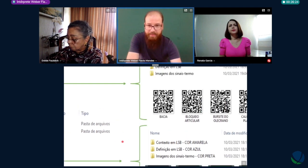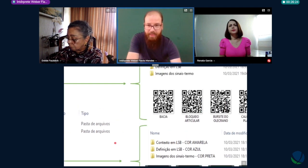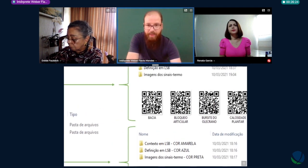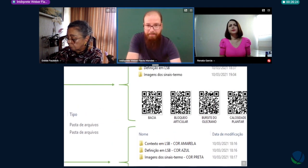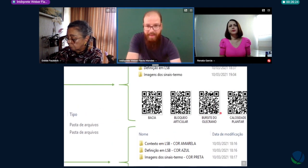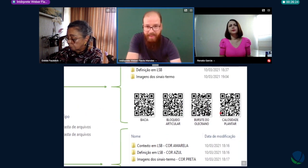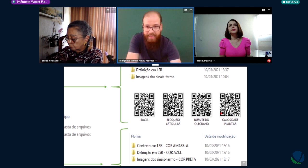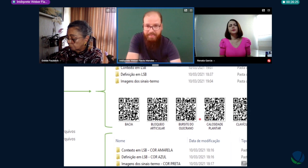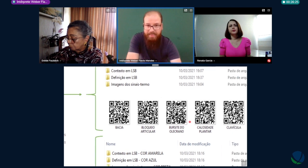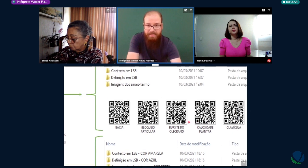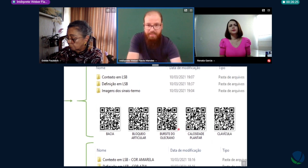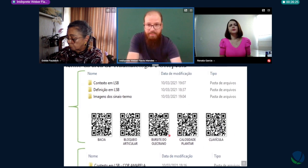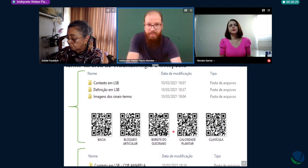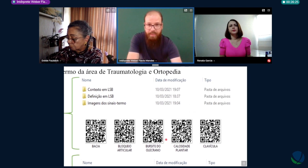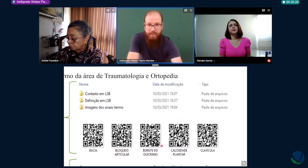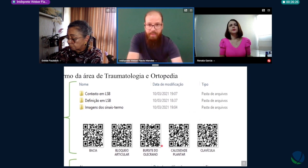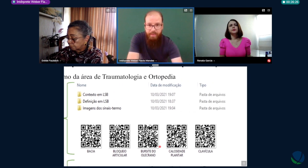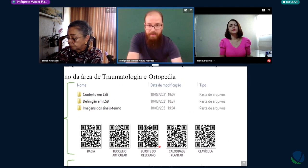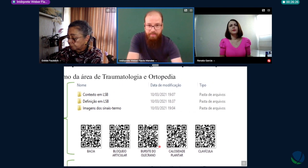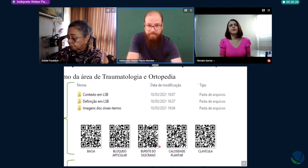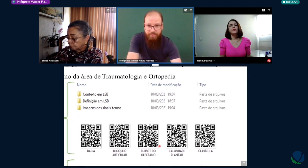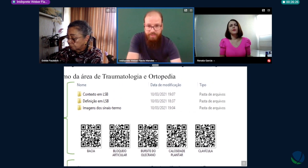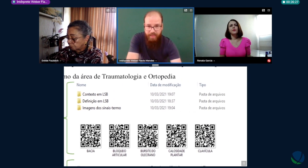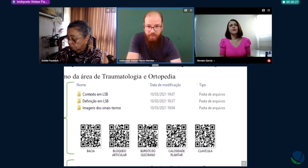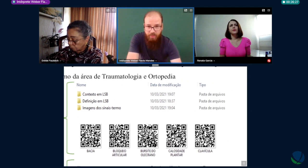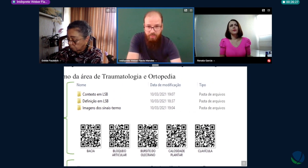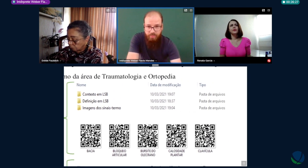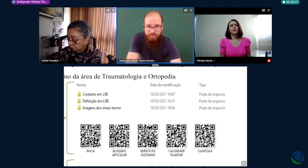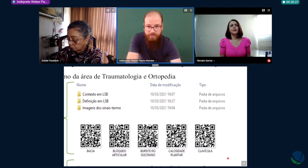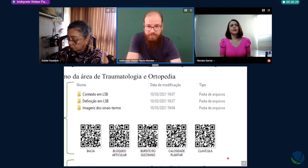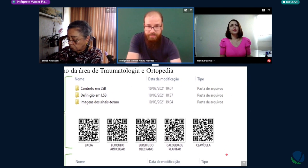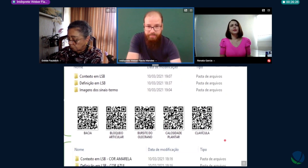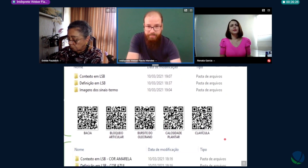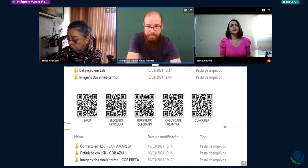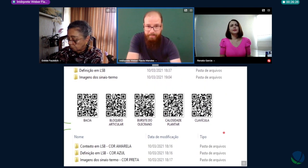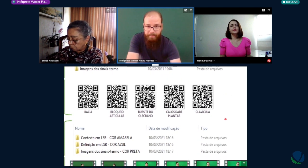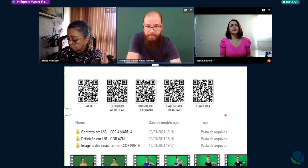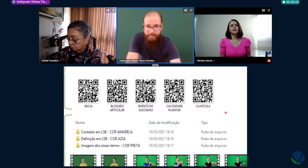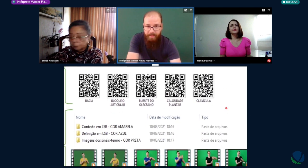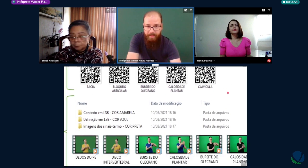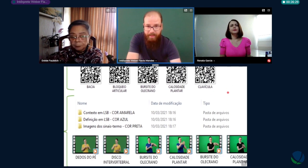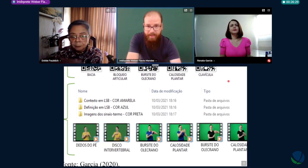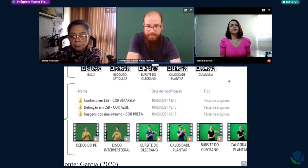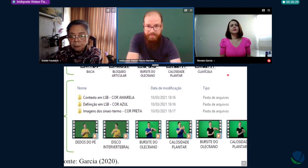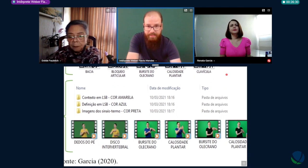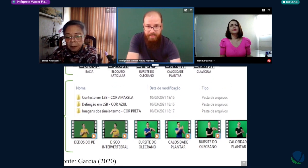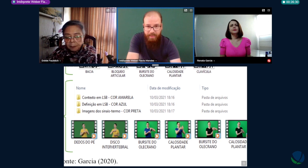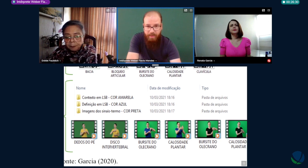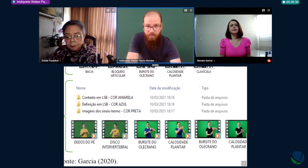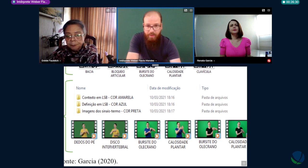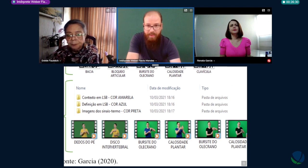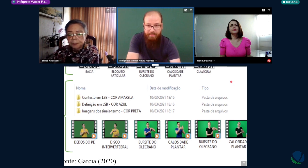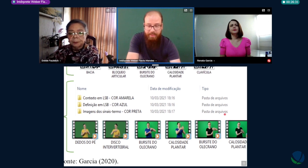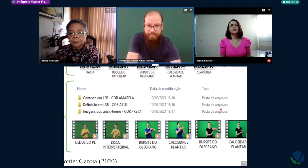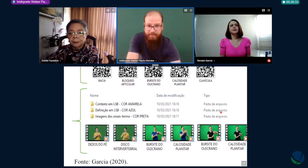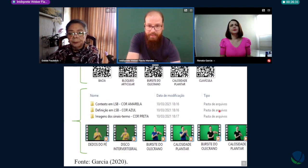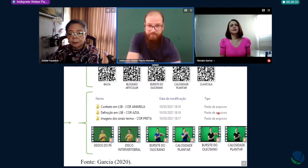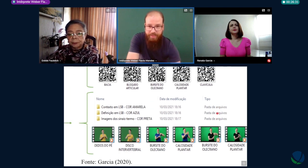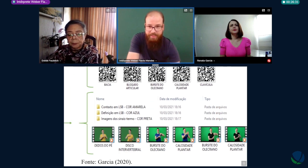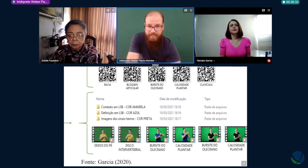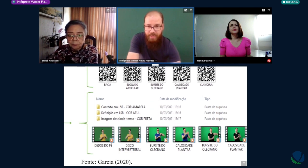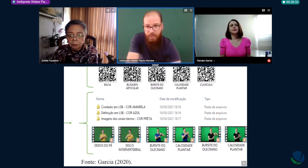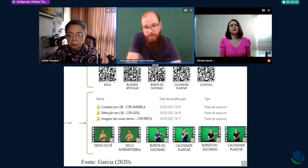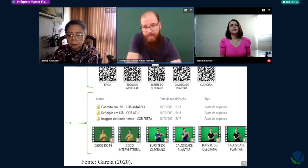Organizado aí, então, em pastas, pelos QR Code, cada sinal,